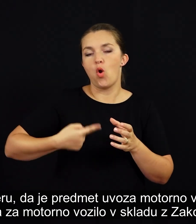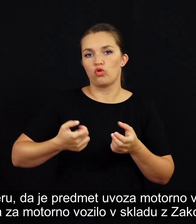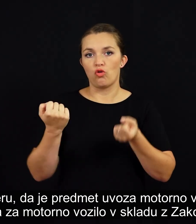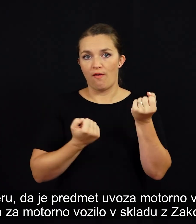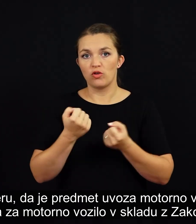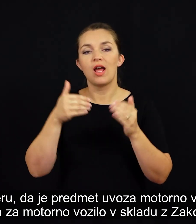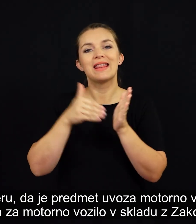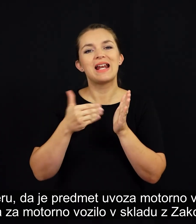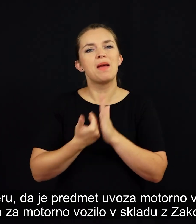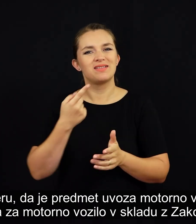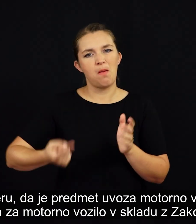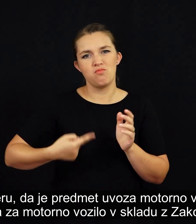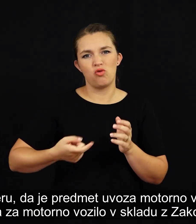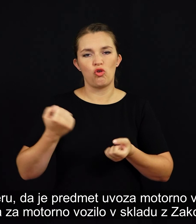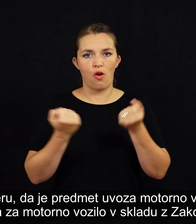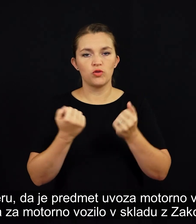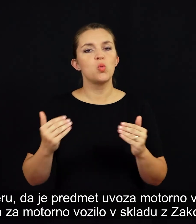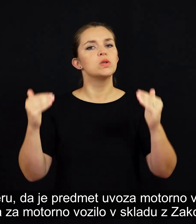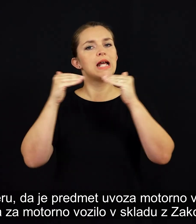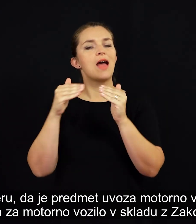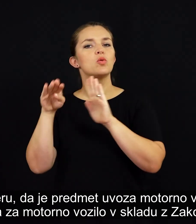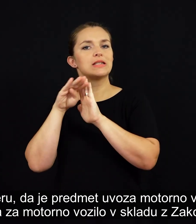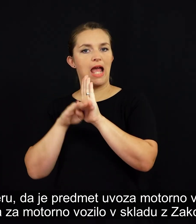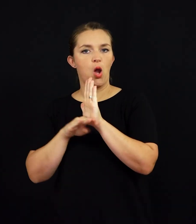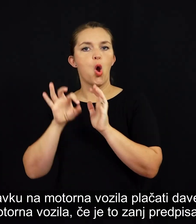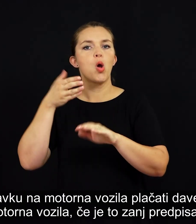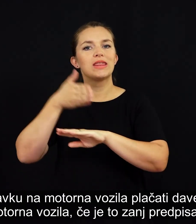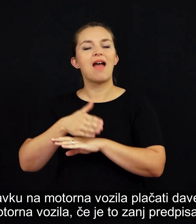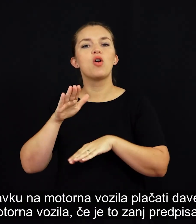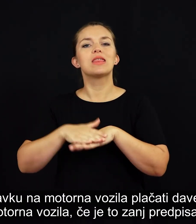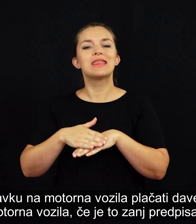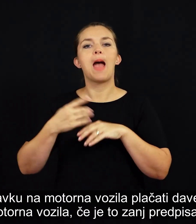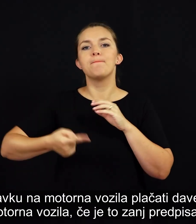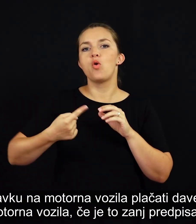je treba za motorno vozilo v skladu z zakonom o davku na motorna vozila